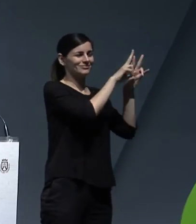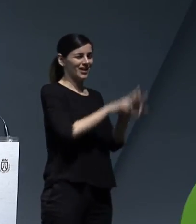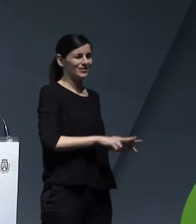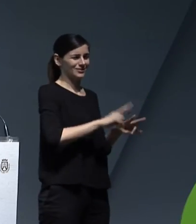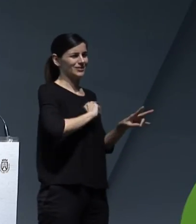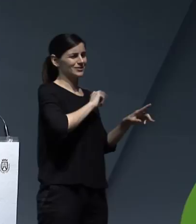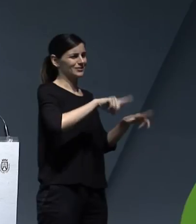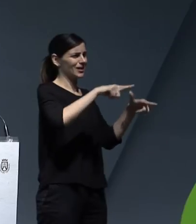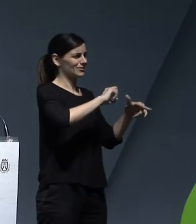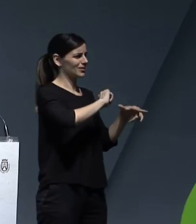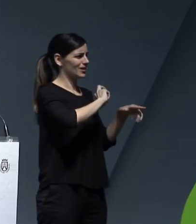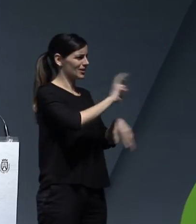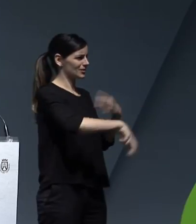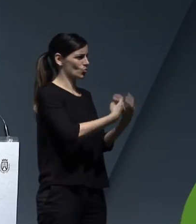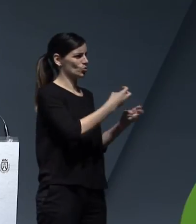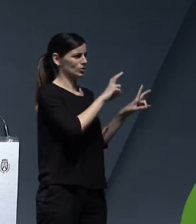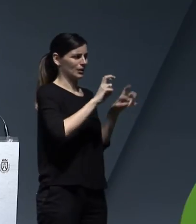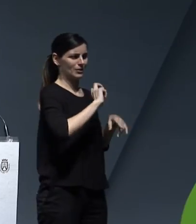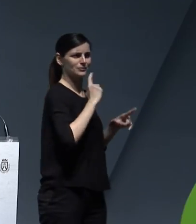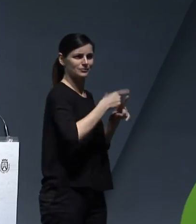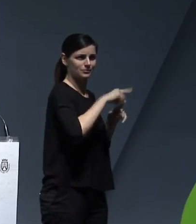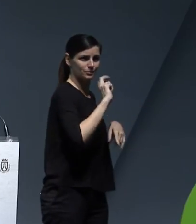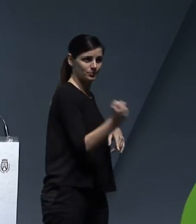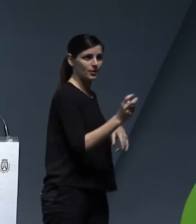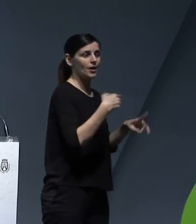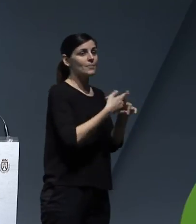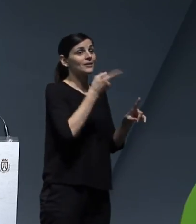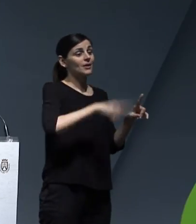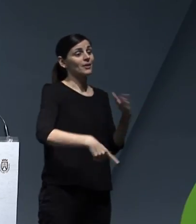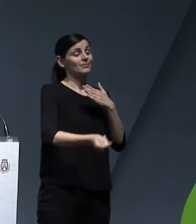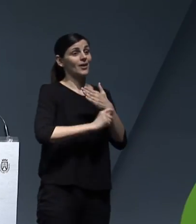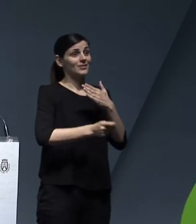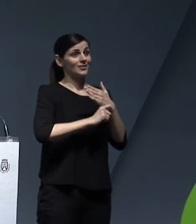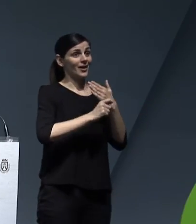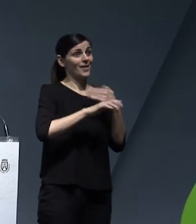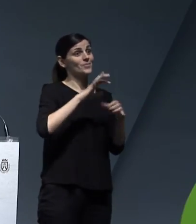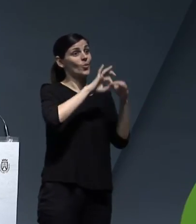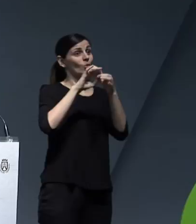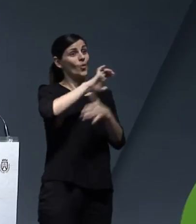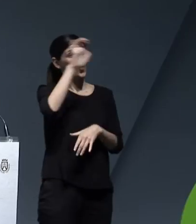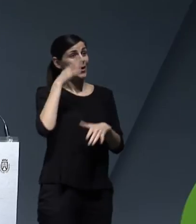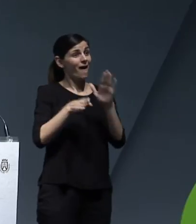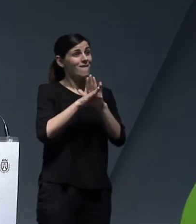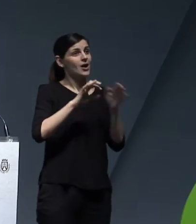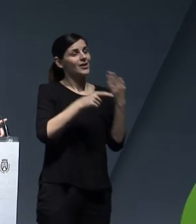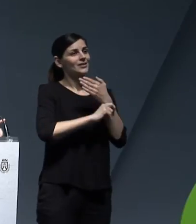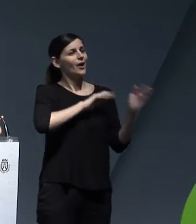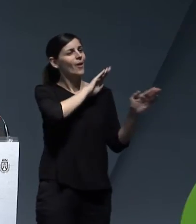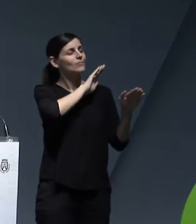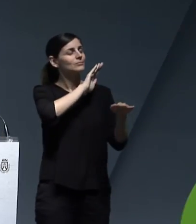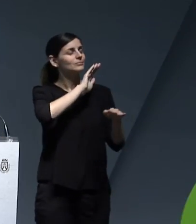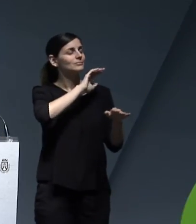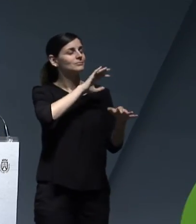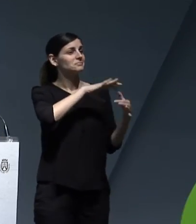residuos y el análisis de los objetivos cumplidos y de la estrategia a seguir en el marco de la Unión Europea. En